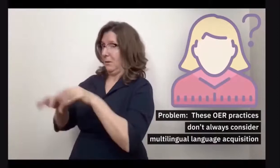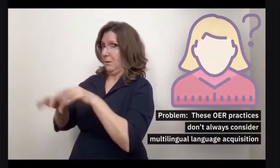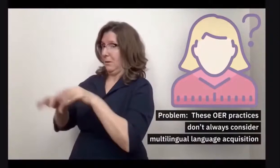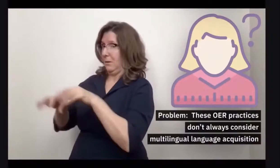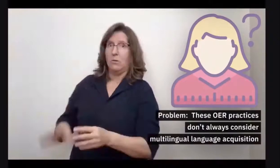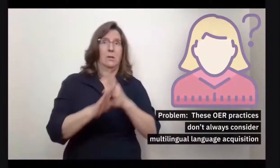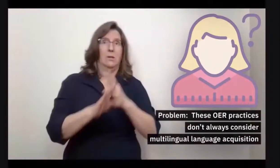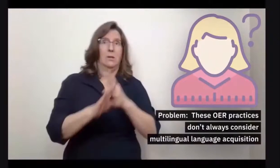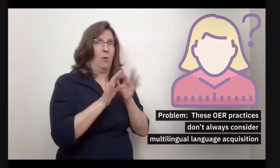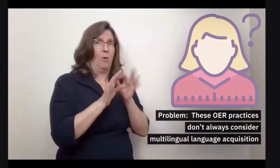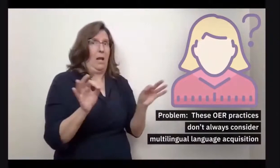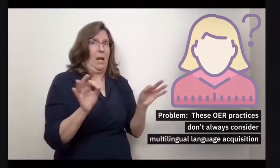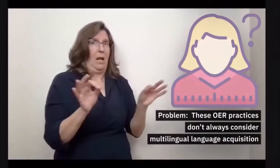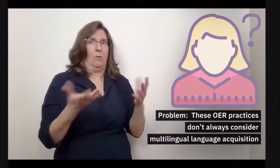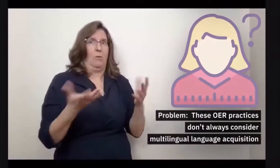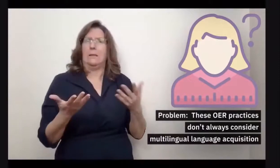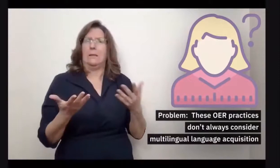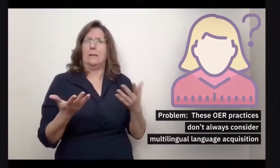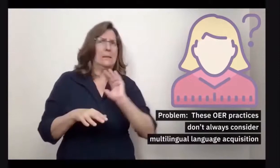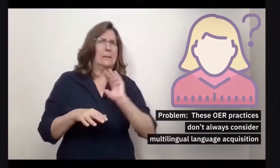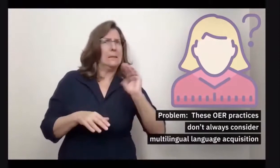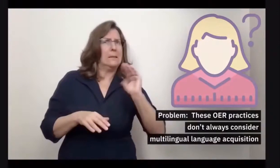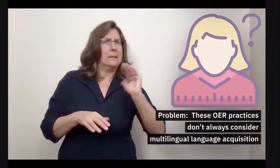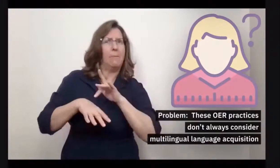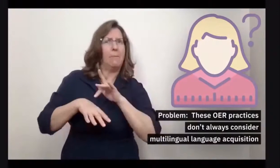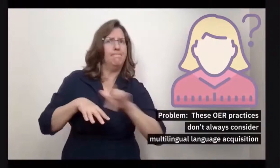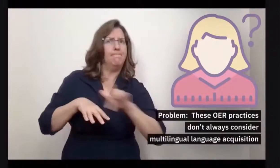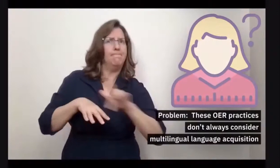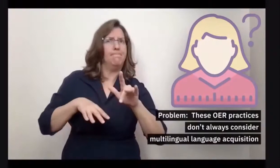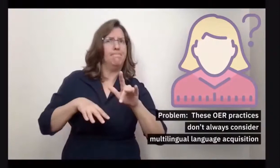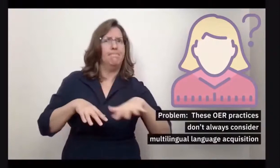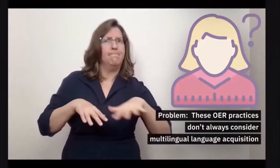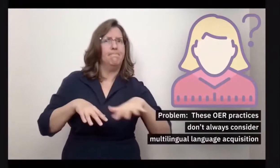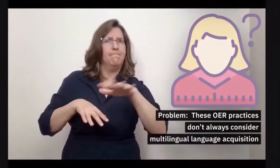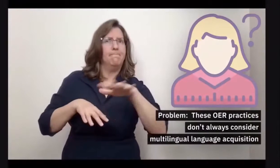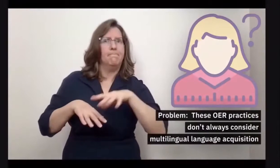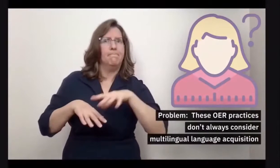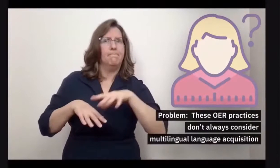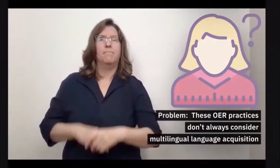La educación abierta activa y las traducciones de lengua de señas a veces llevan conflicto.